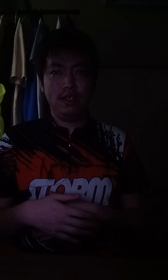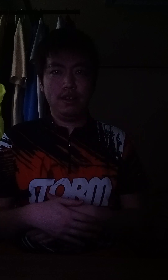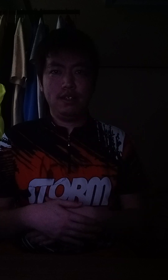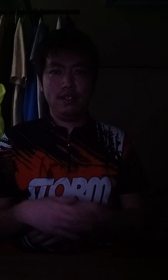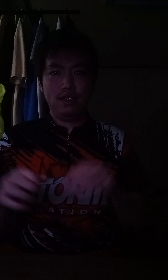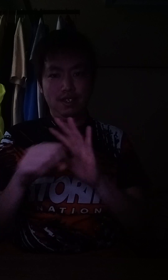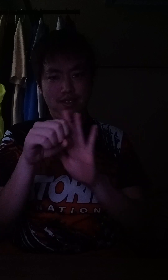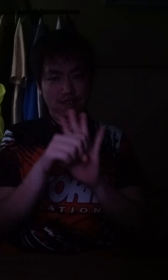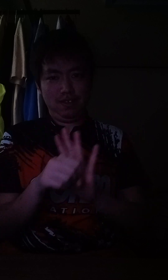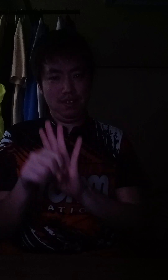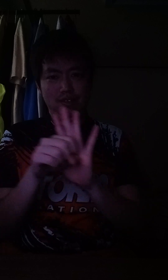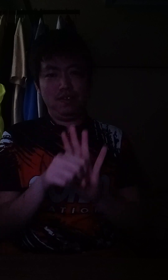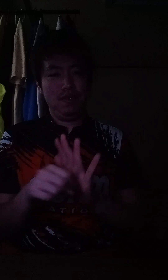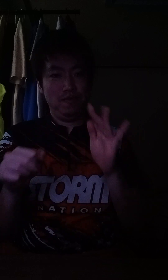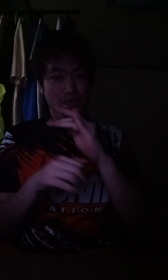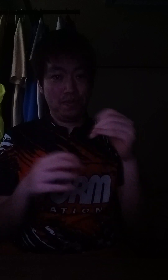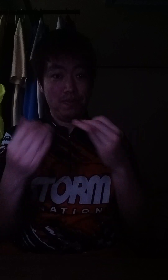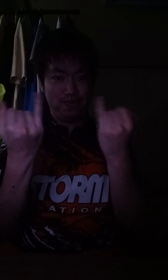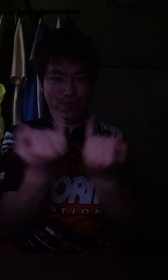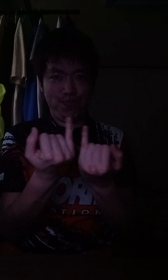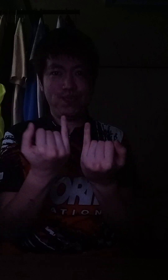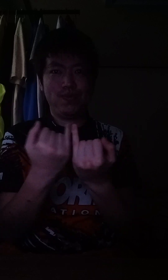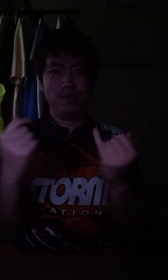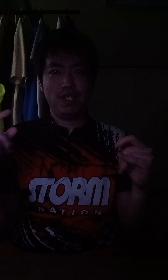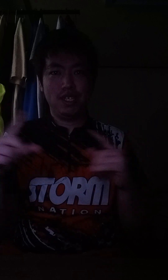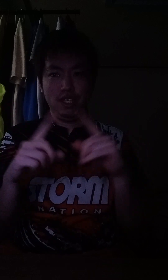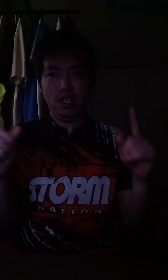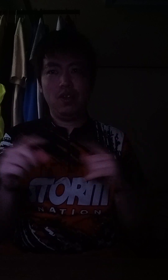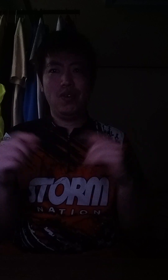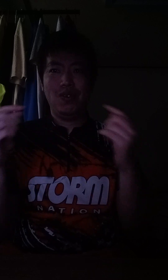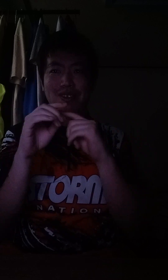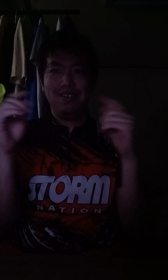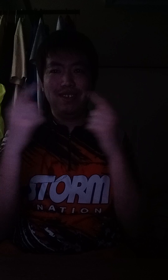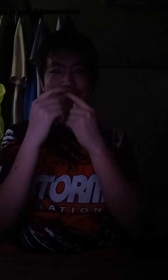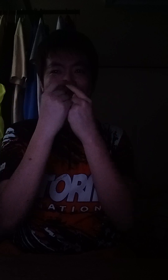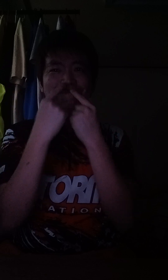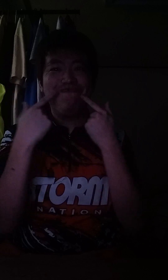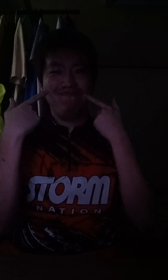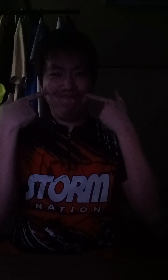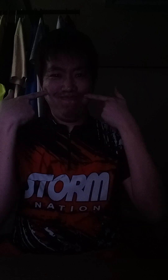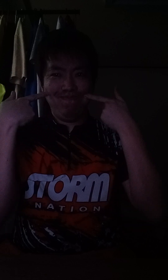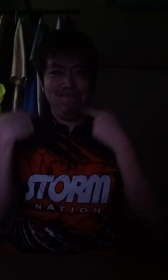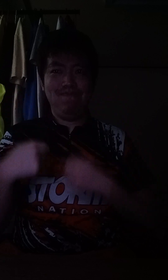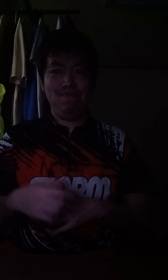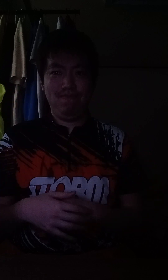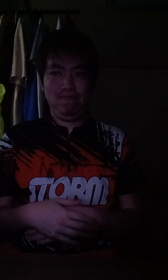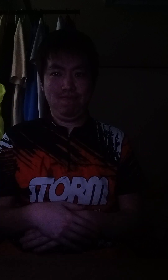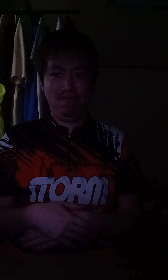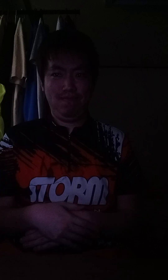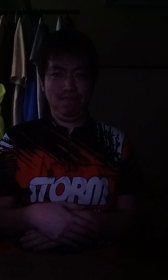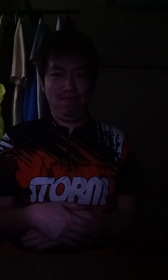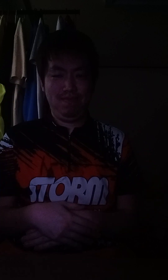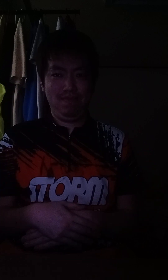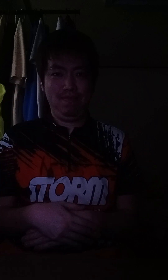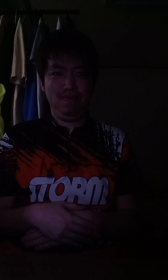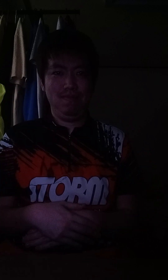사랑하는 가족들이 늘 곁에 있기에 승현이는 오늘도 웃어봅니다. 아이고 좋다.